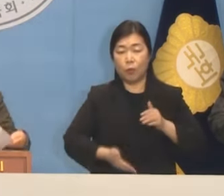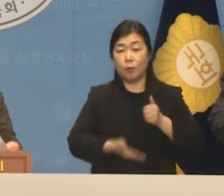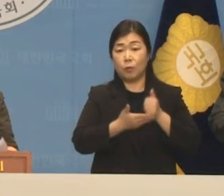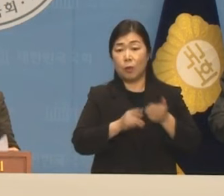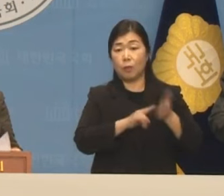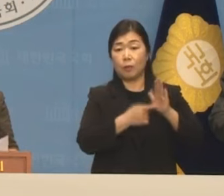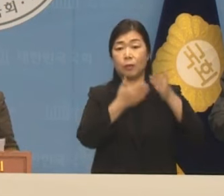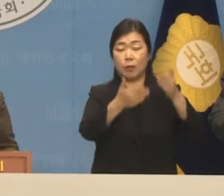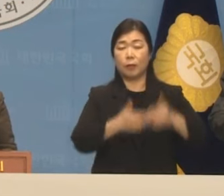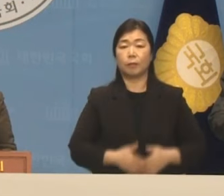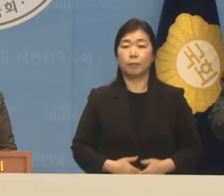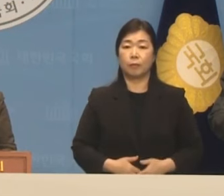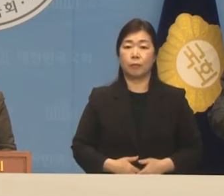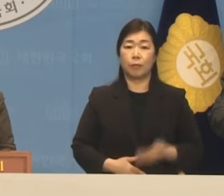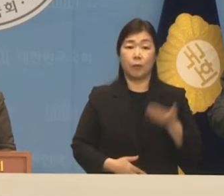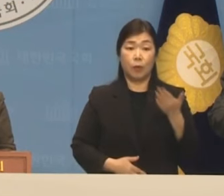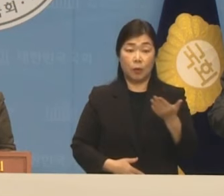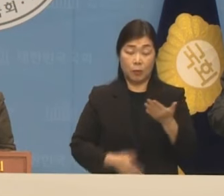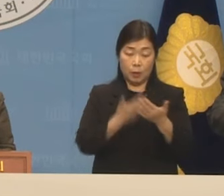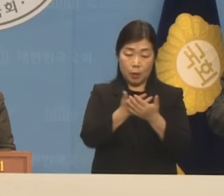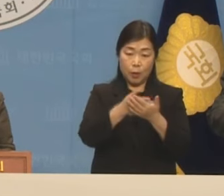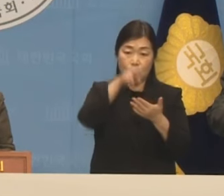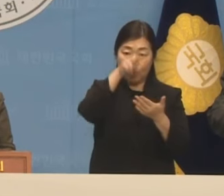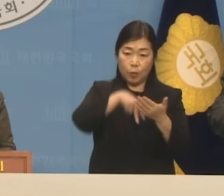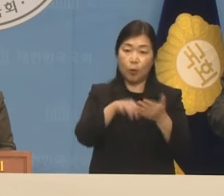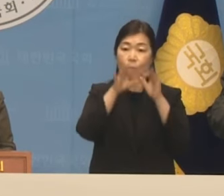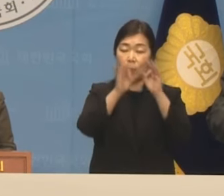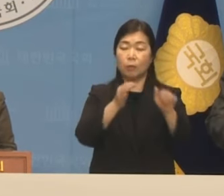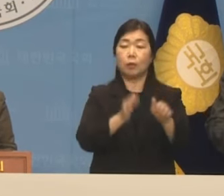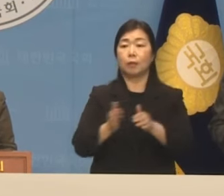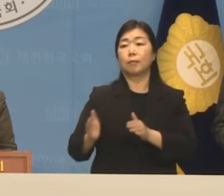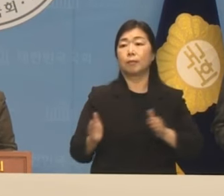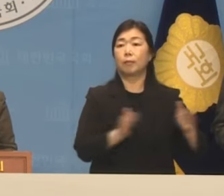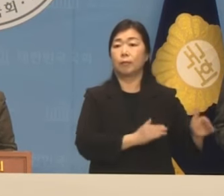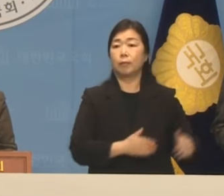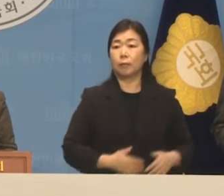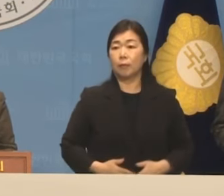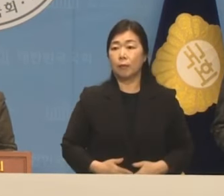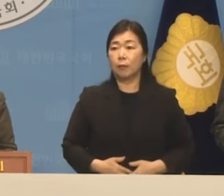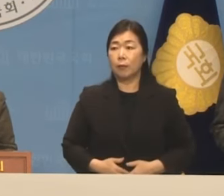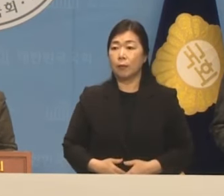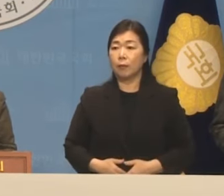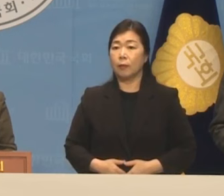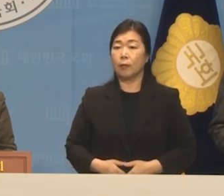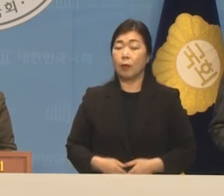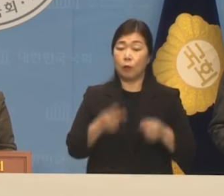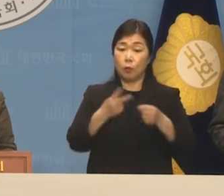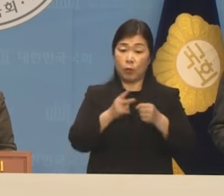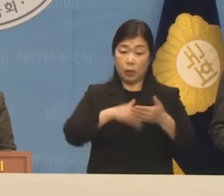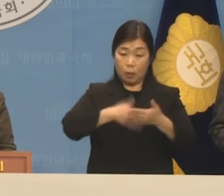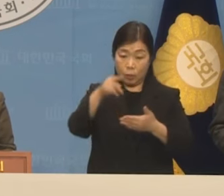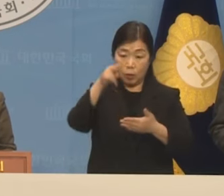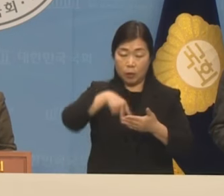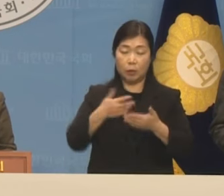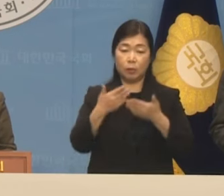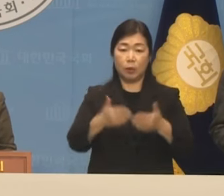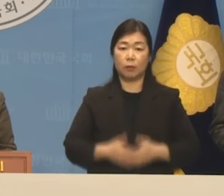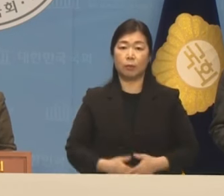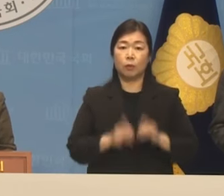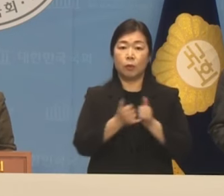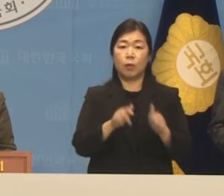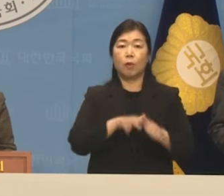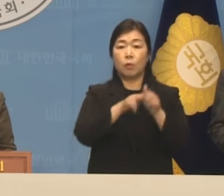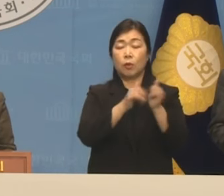경과는 여러분이 받으신 자료에 가름하겠습니다. 이쪽에 있는 국민후보 자격과